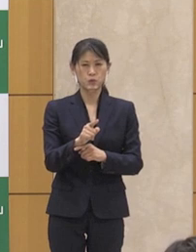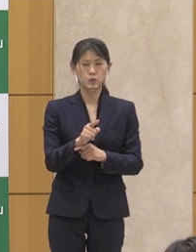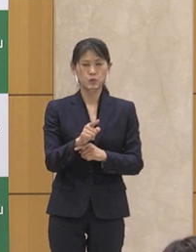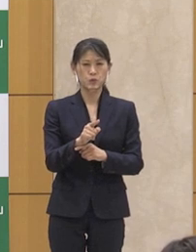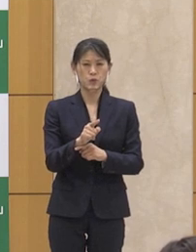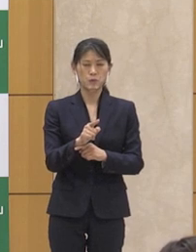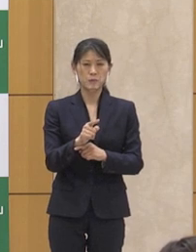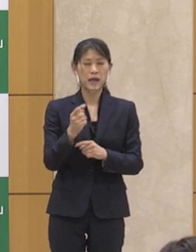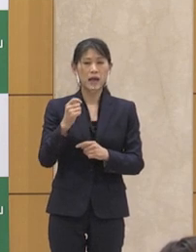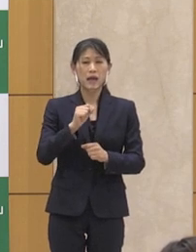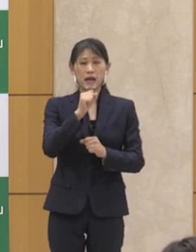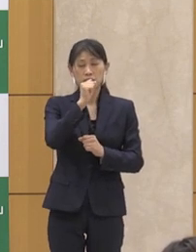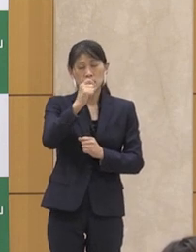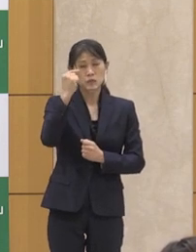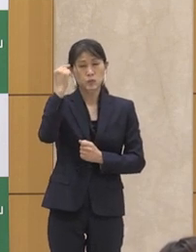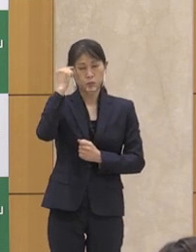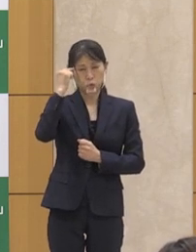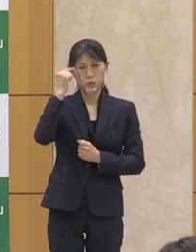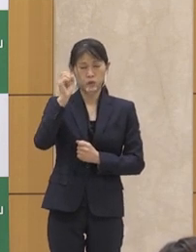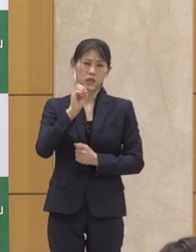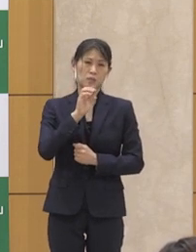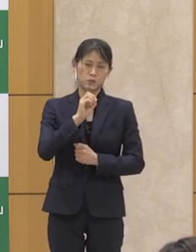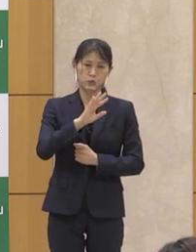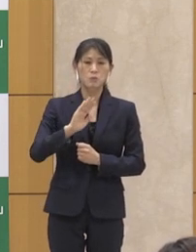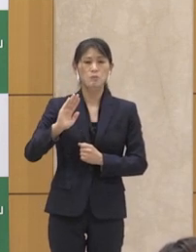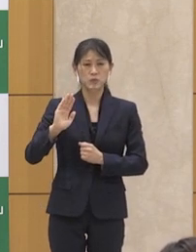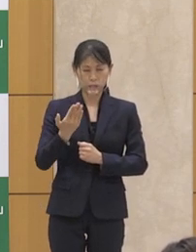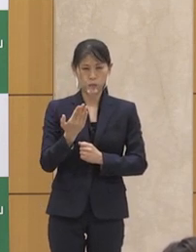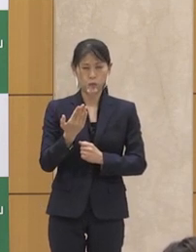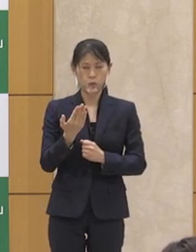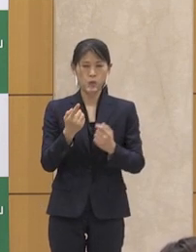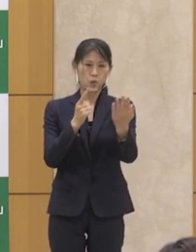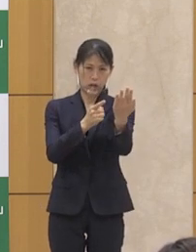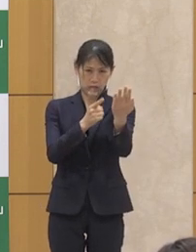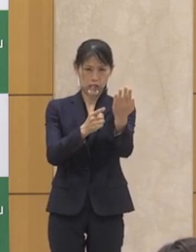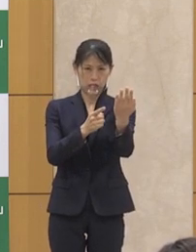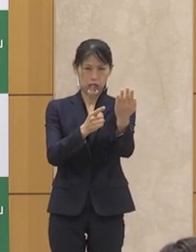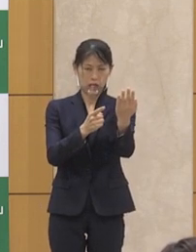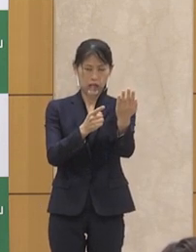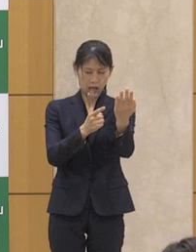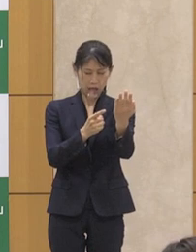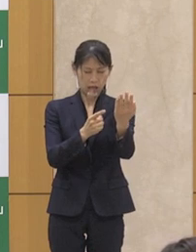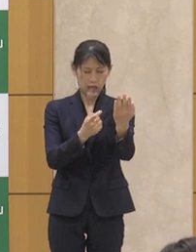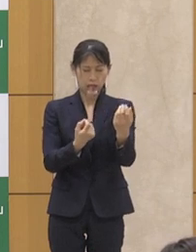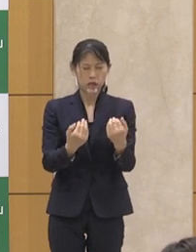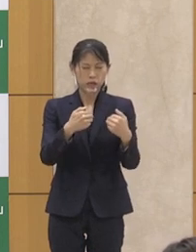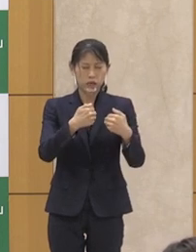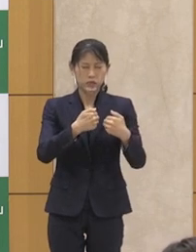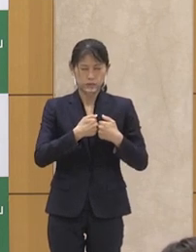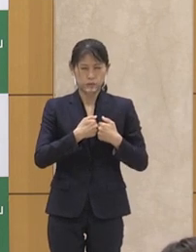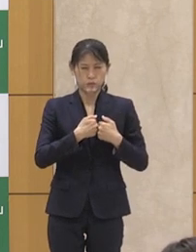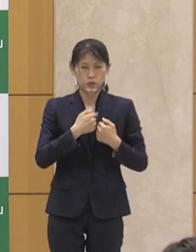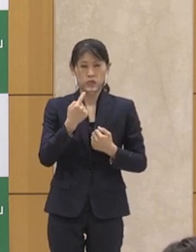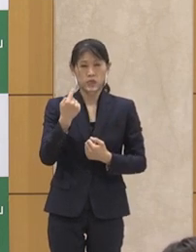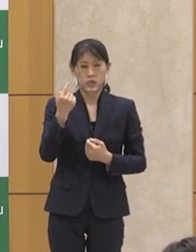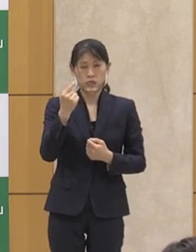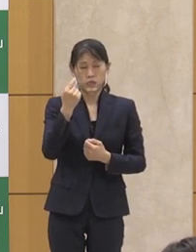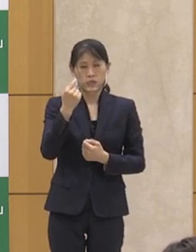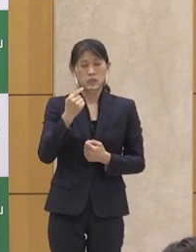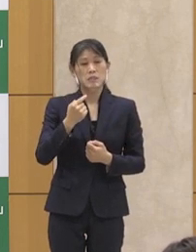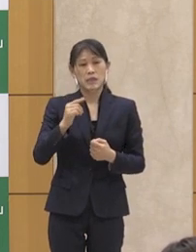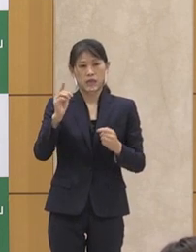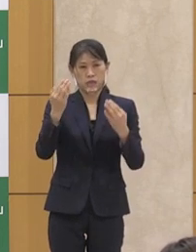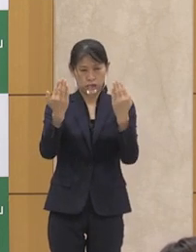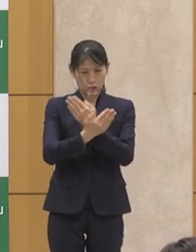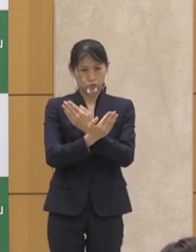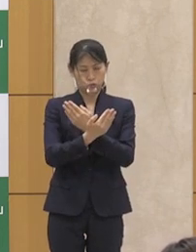ども、そうしたまあ行動についても今一度本当にやる必要があるのかということを冷静に考えてほしい